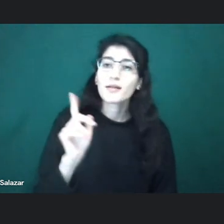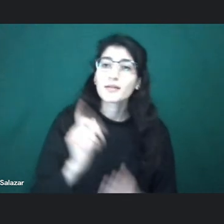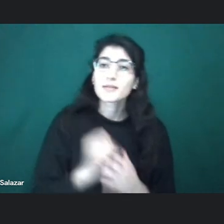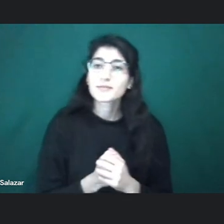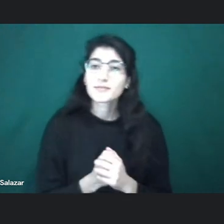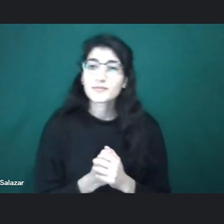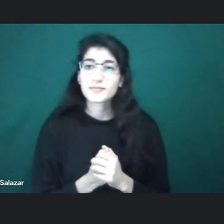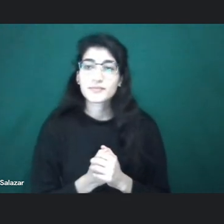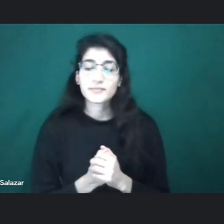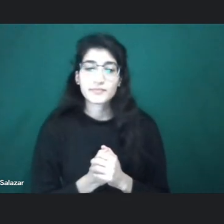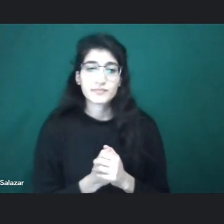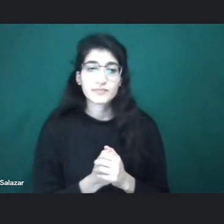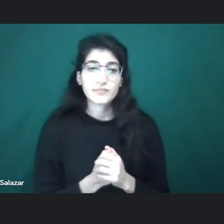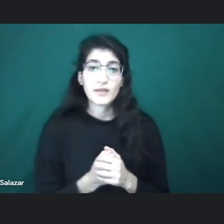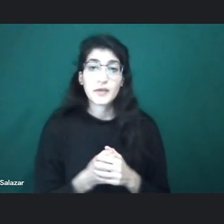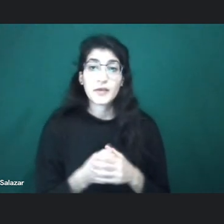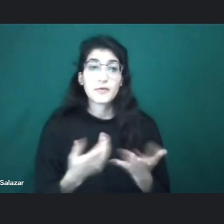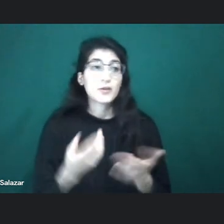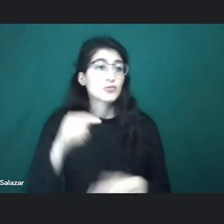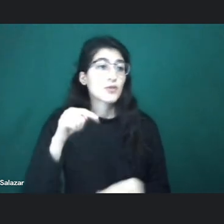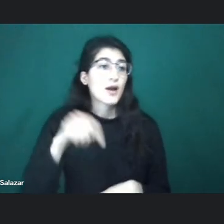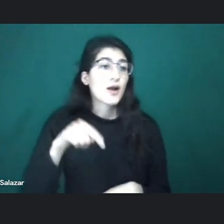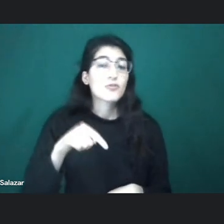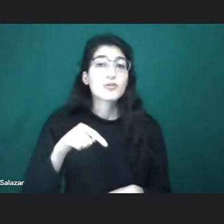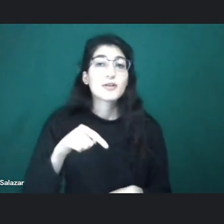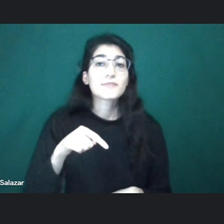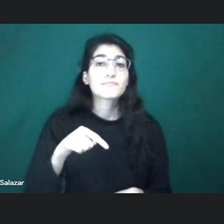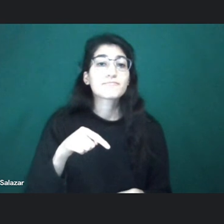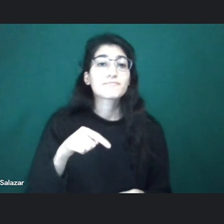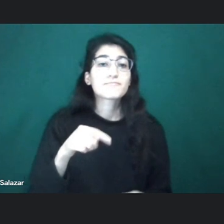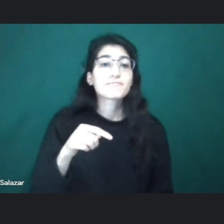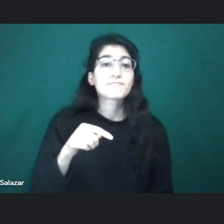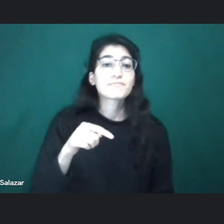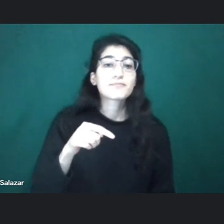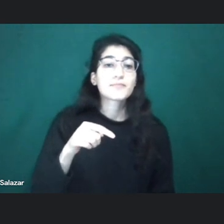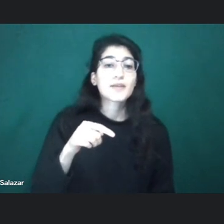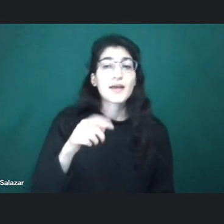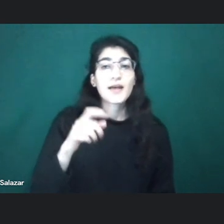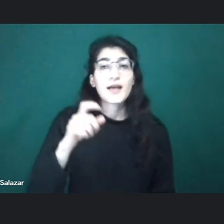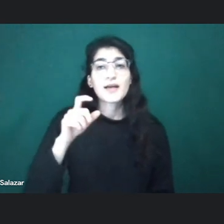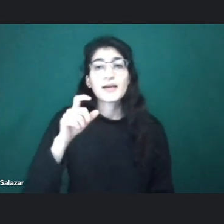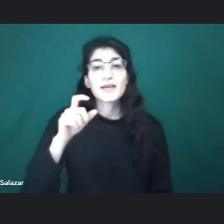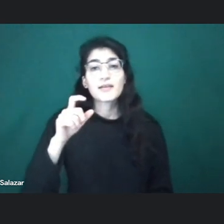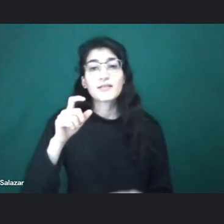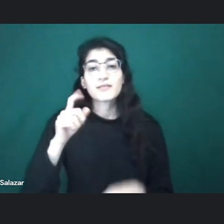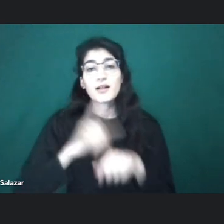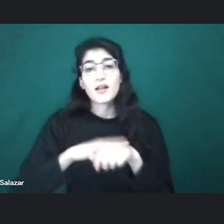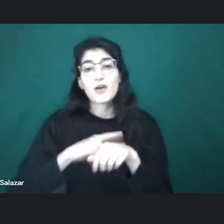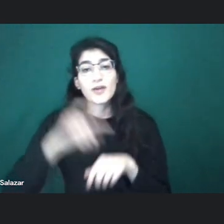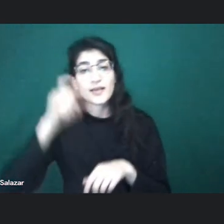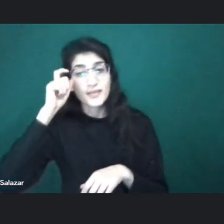las 10, a las 10 y 10 corregimos, ¿sí? Bien, profe.